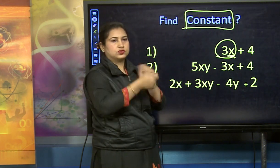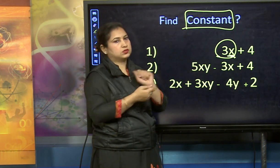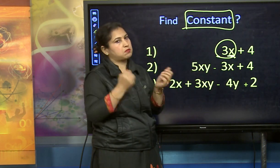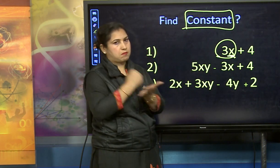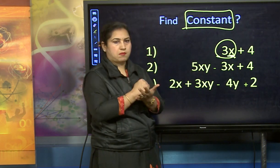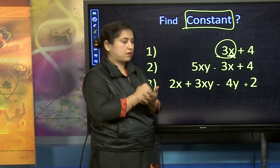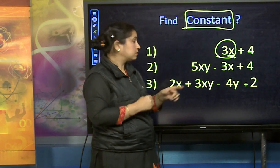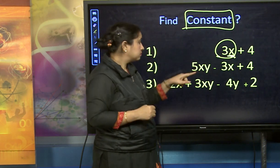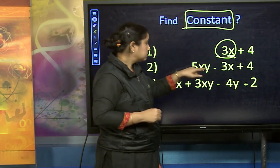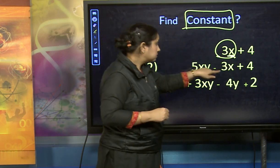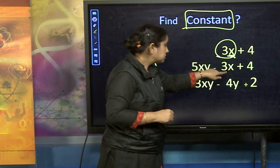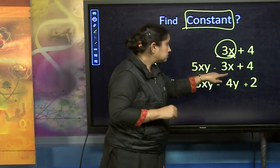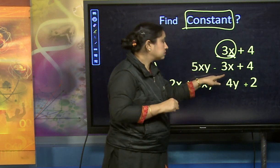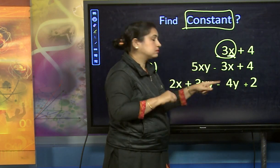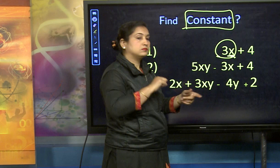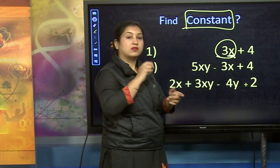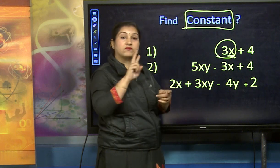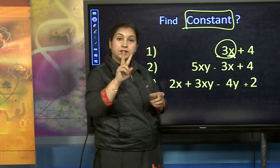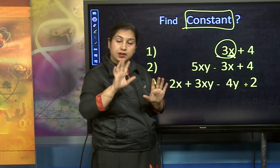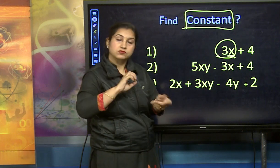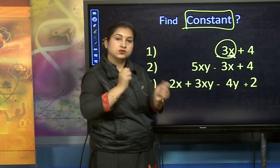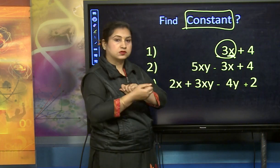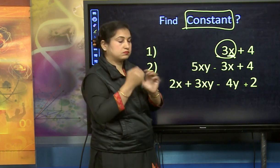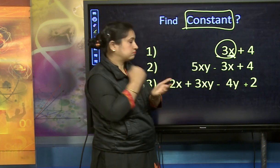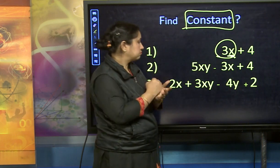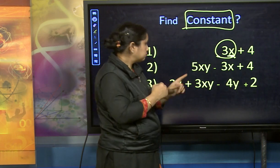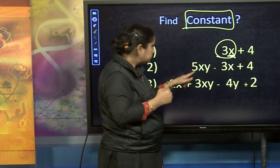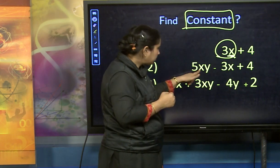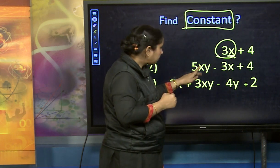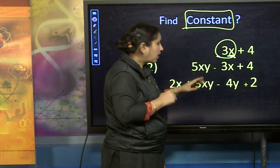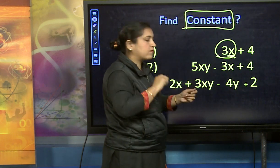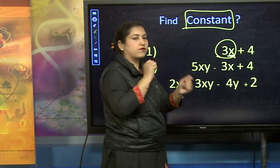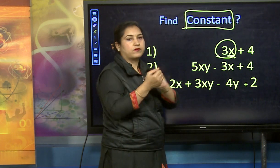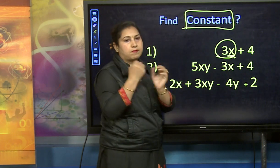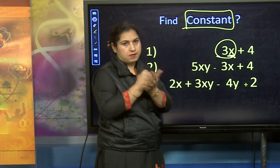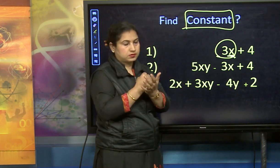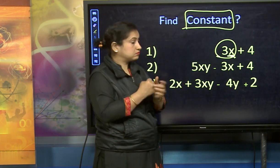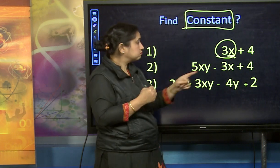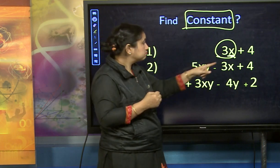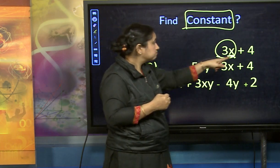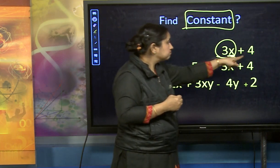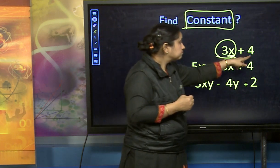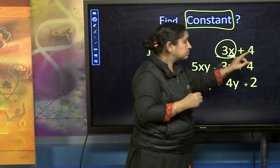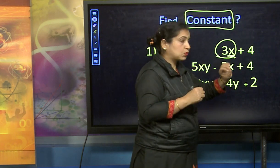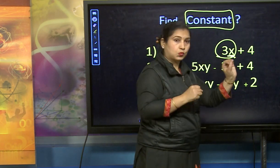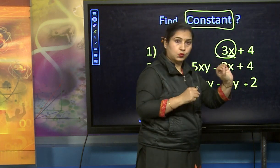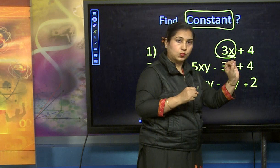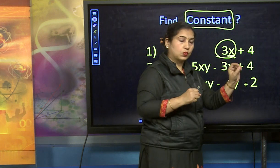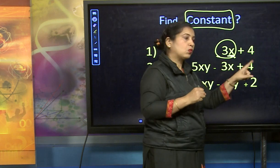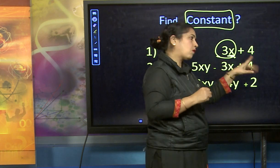चेंज हो सकता है जहां वे रिसीवर होगा वह चेंज हो सकता है जहां भी वेरिएबल होगा वहीं सकता है पर जहां पर यह बल